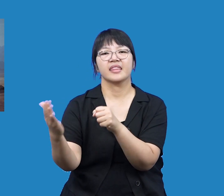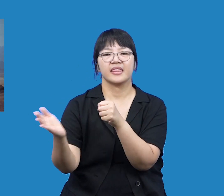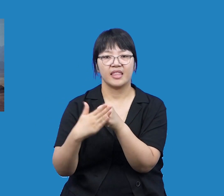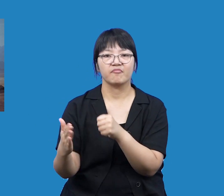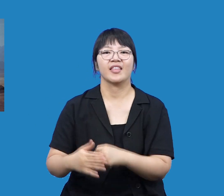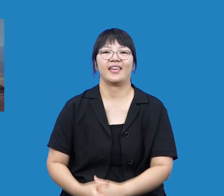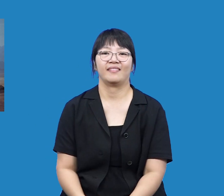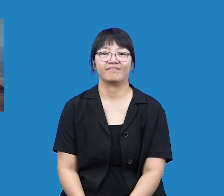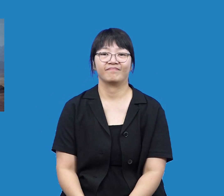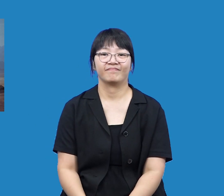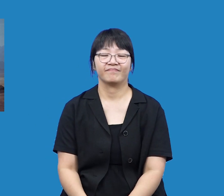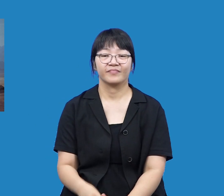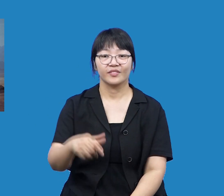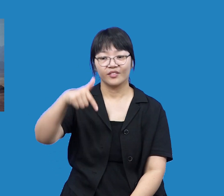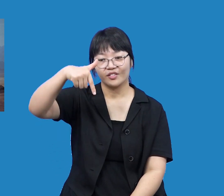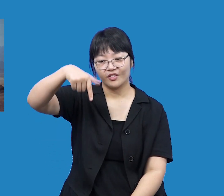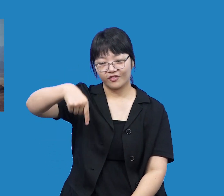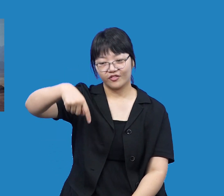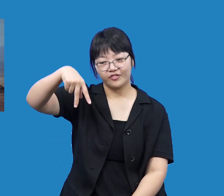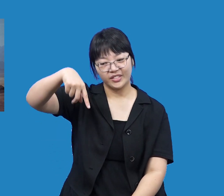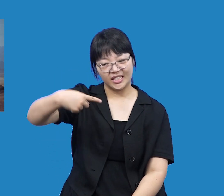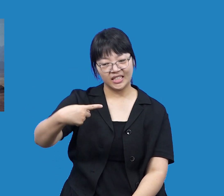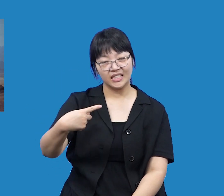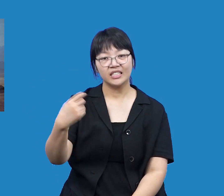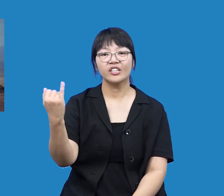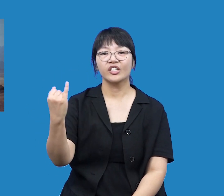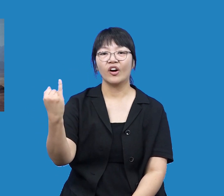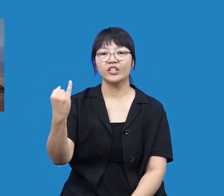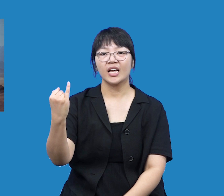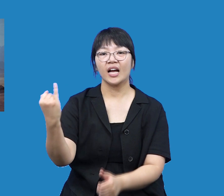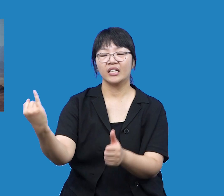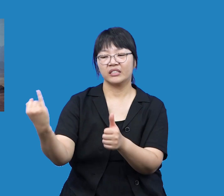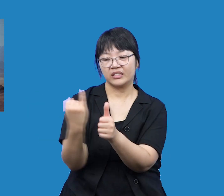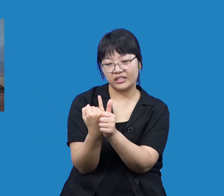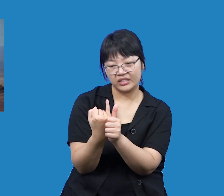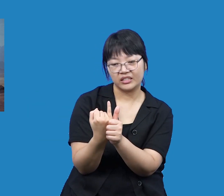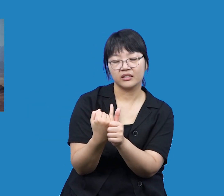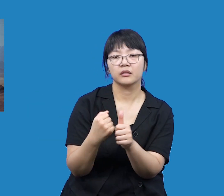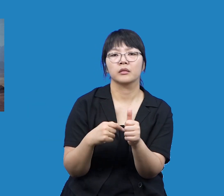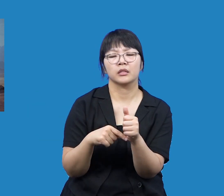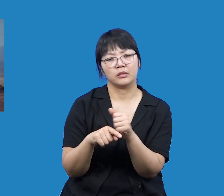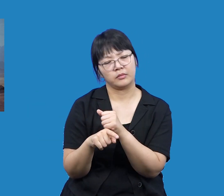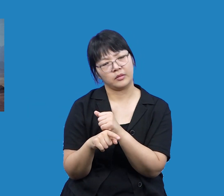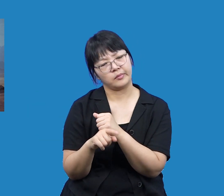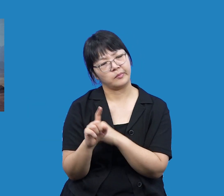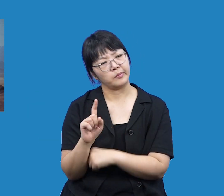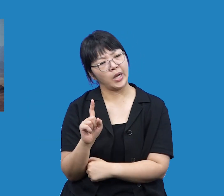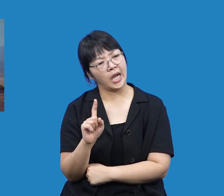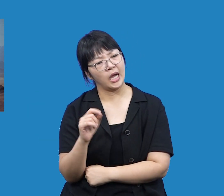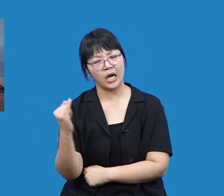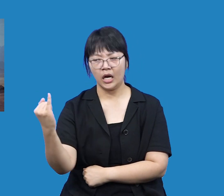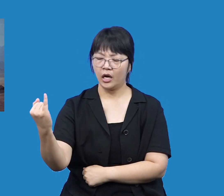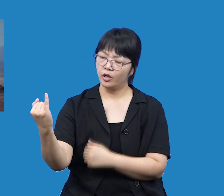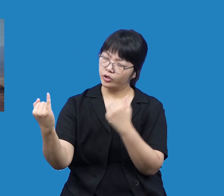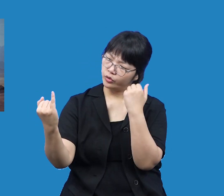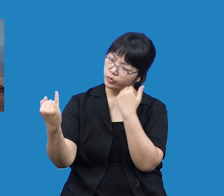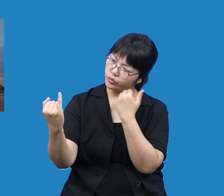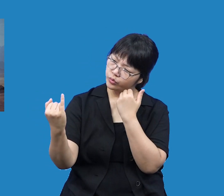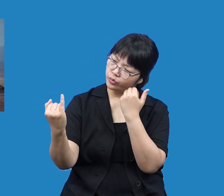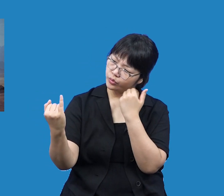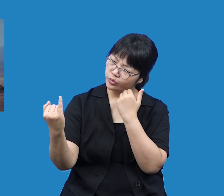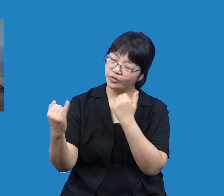모세가 구수 여자를 취하였다 이렇게 말합니다. 이 여자가 과연 누구냐라는 것을